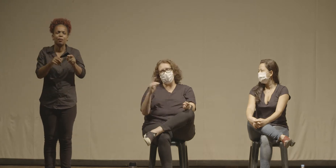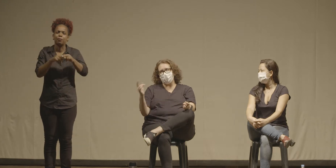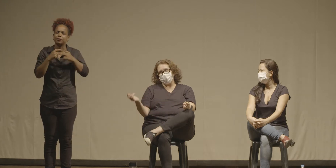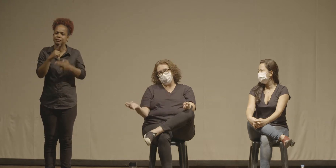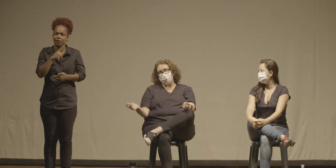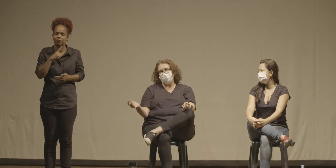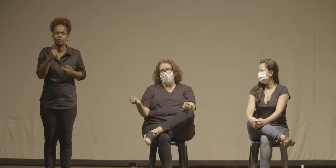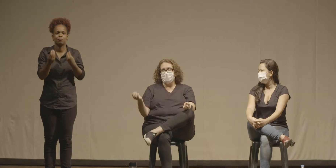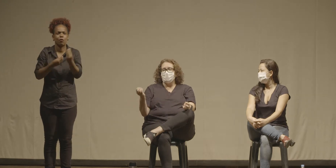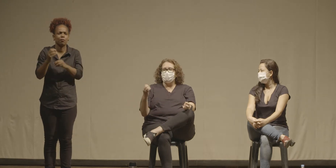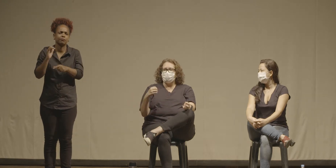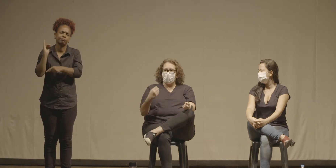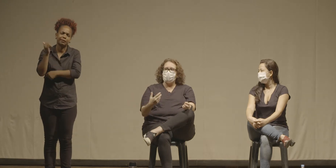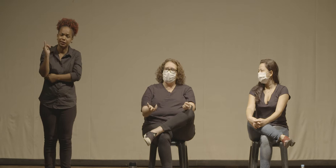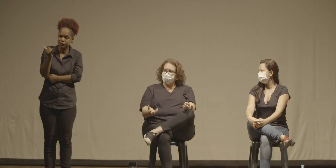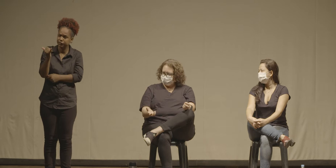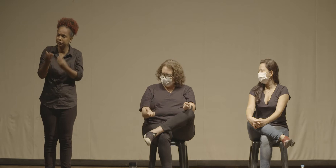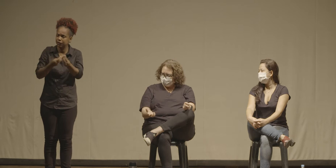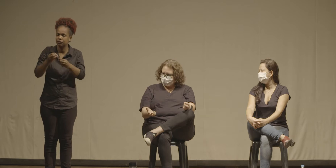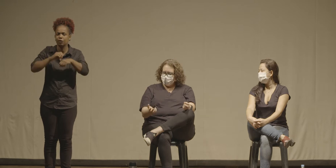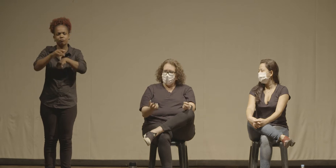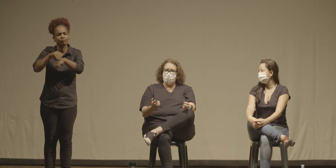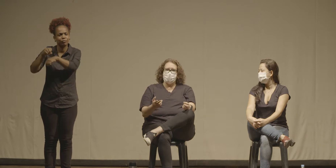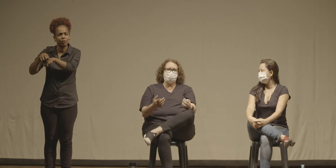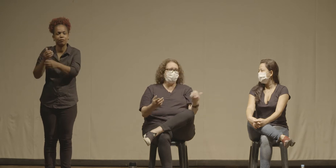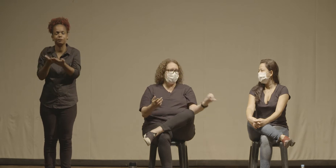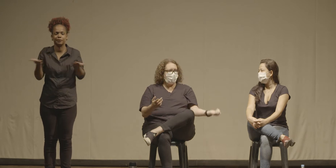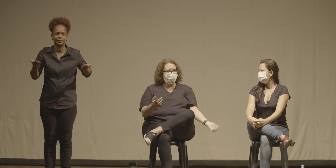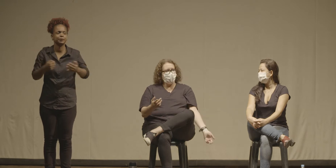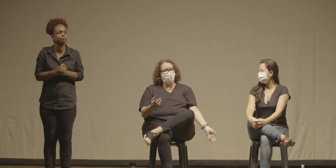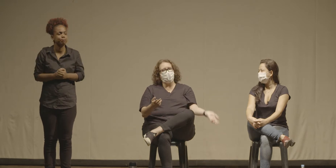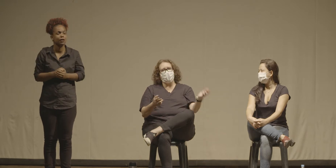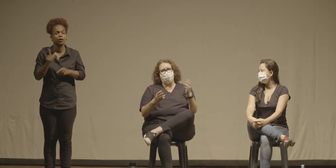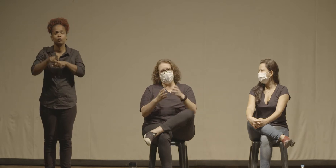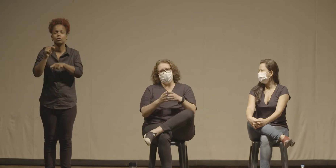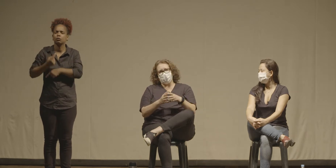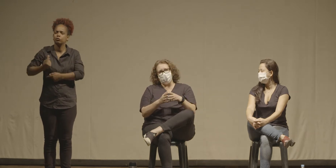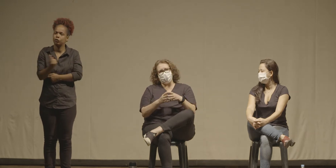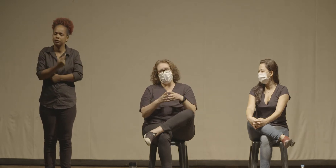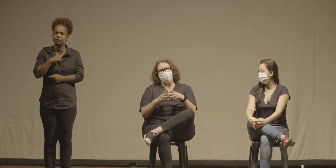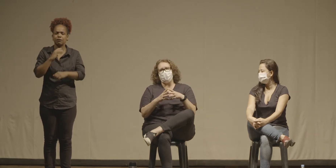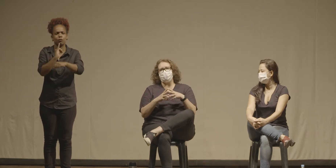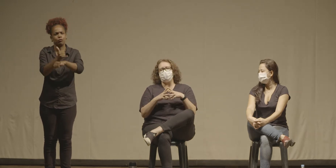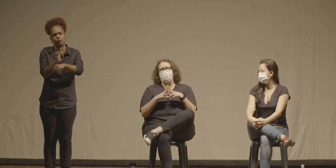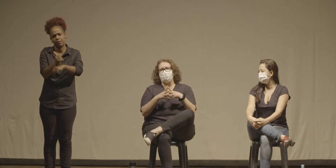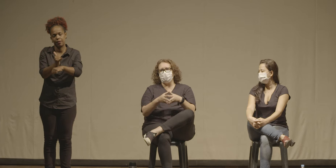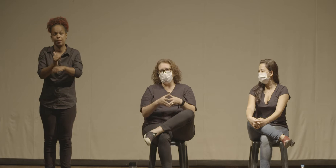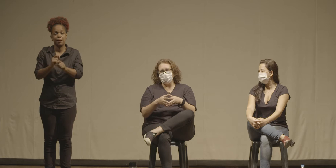um arco narrativo para contar essa história. E a gente optou em fazer um documentário,